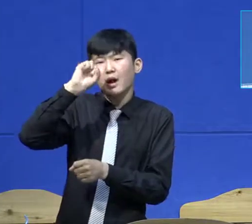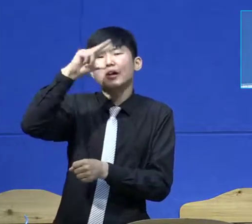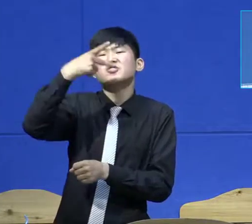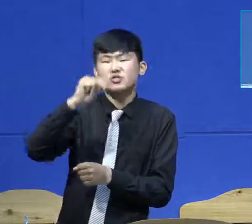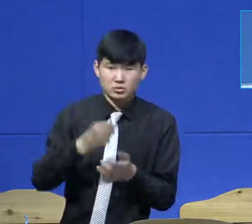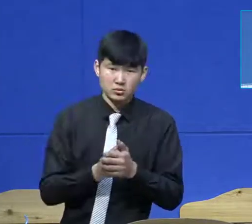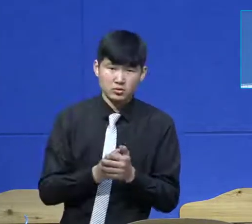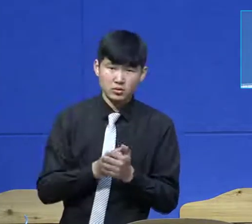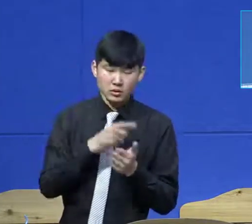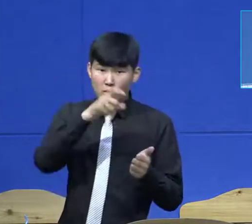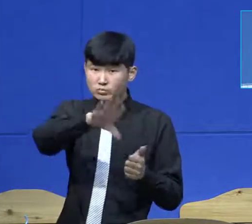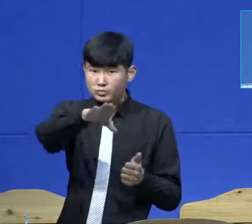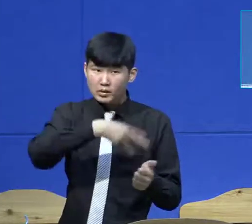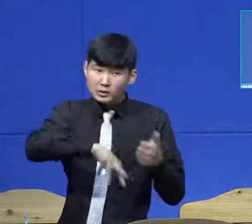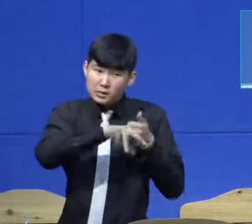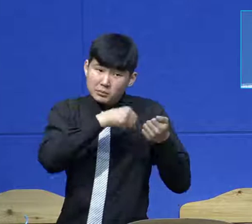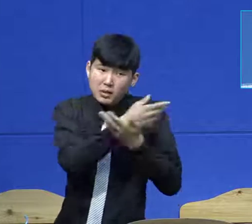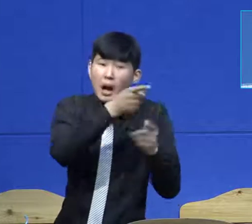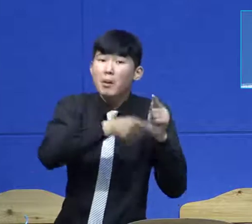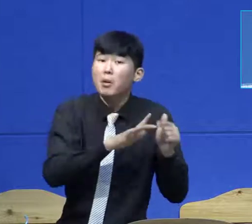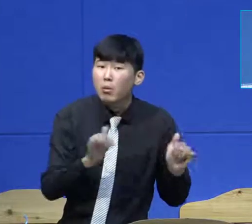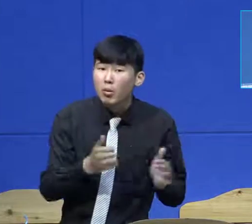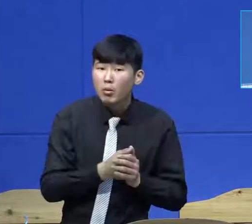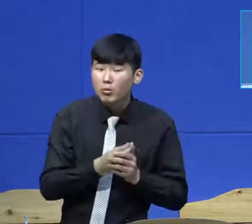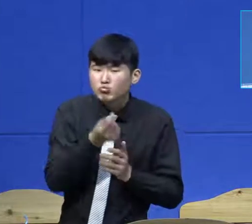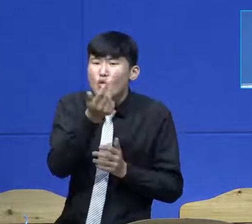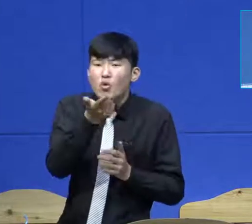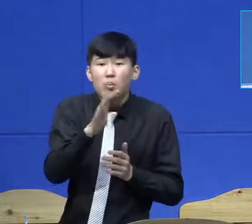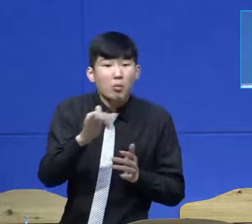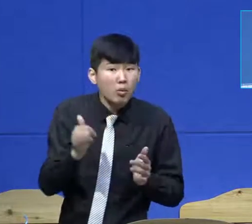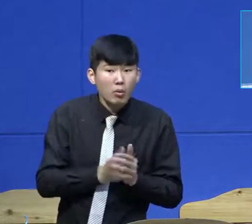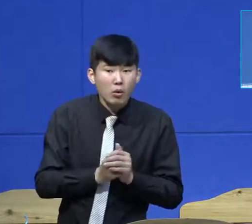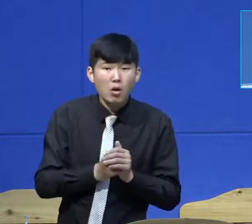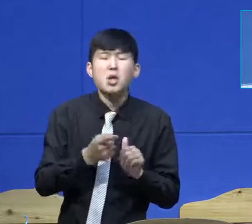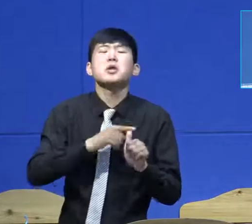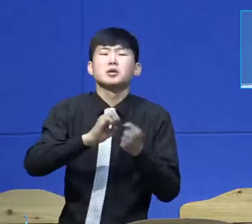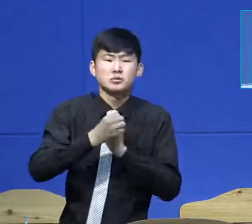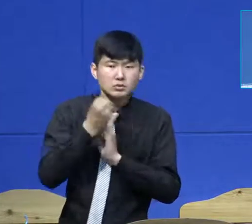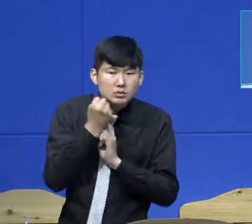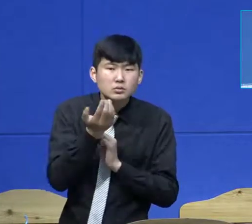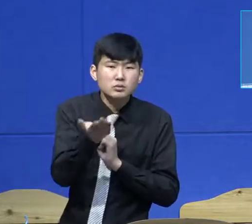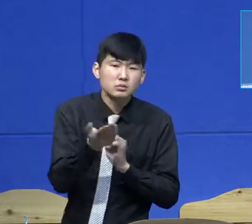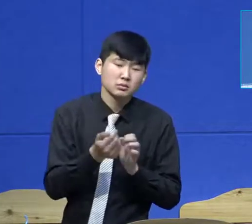Хүмүүсээ энэ сайн мэдээ тарана гэдэг амархан уу? Энгийн үү? Үнэхээр өчүүхэн хэрэг үү? Хин энийг хийж чадах юм бэ?